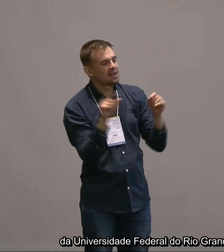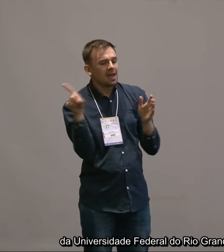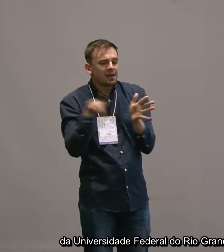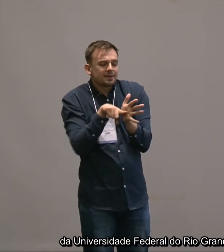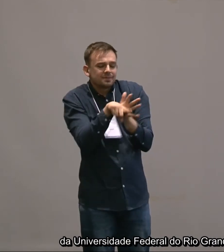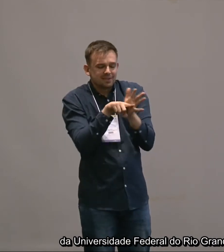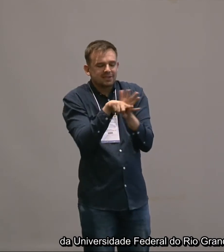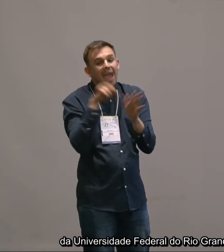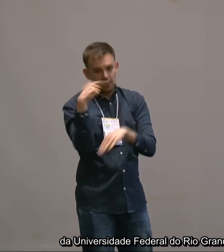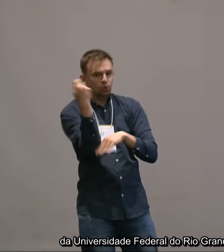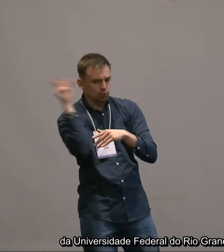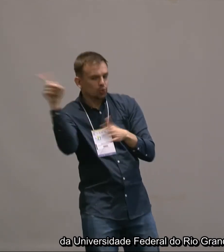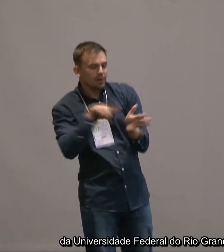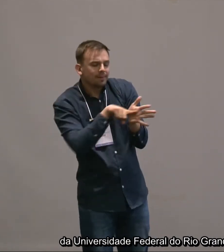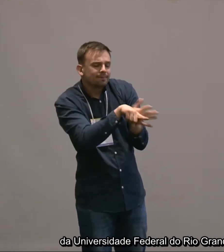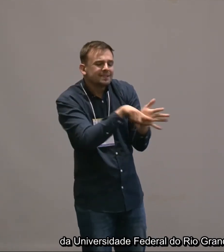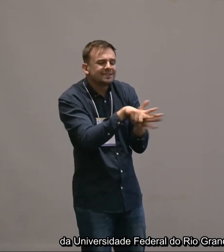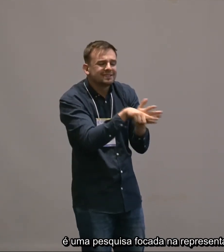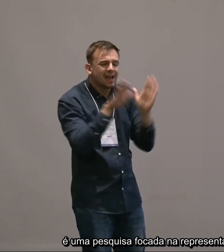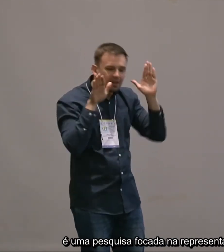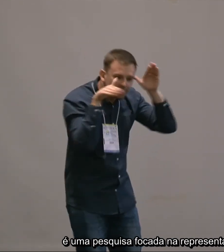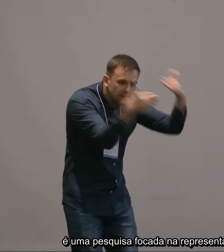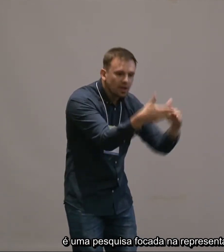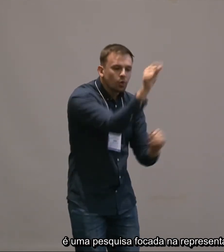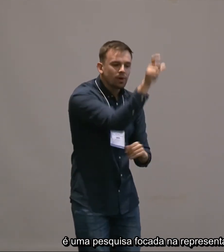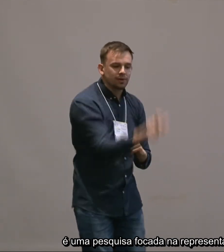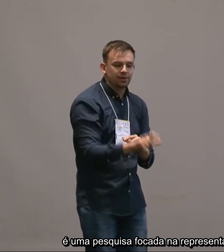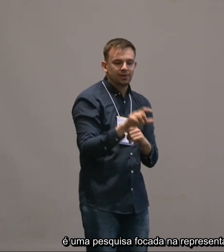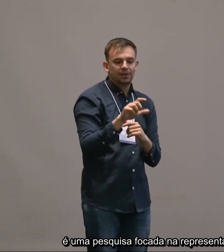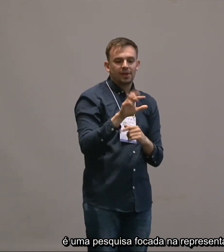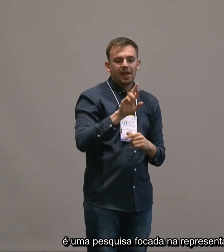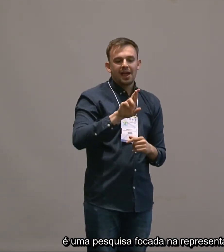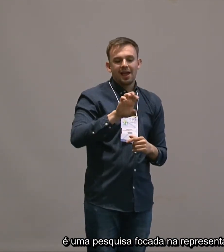Universidade Federal do Rio Grande do Sul que é uma pesquisa focada